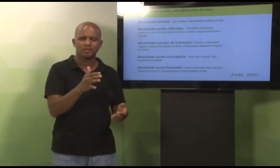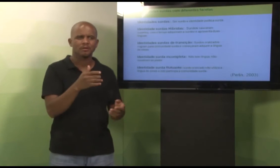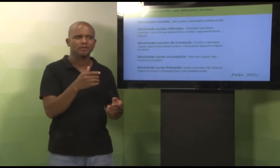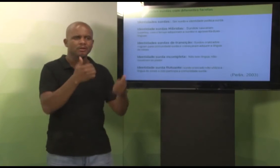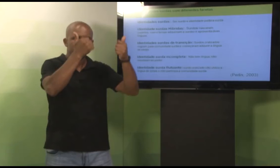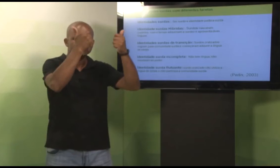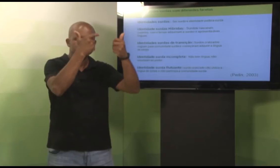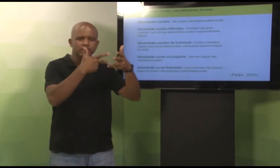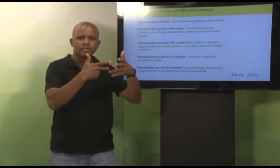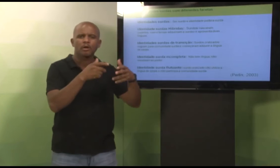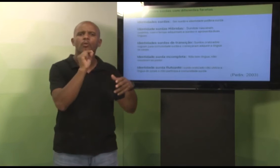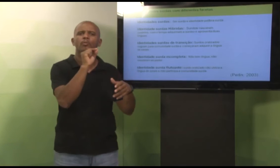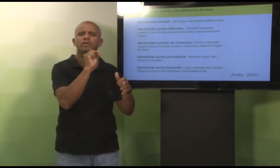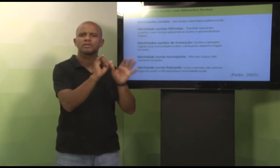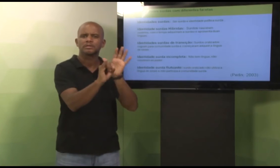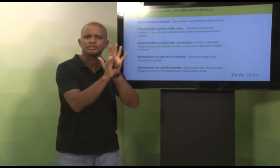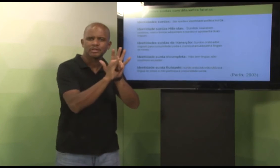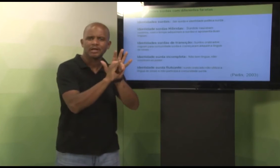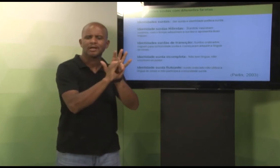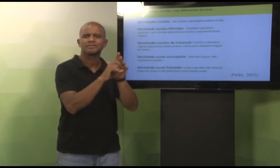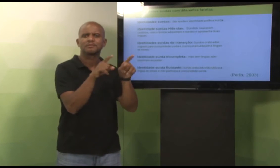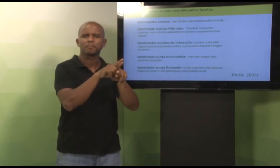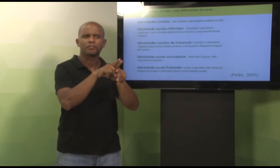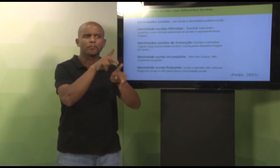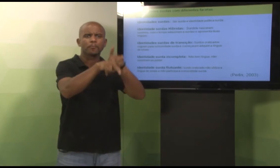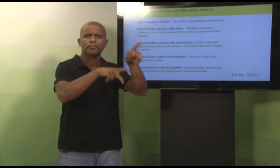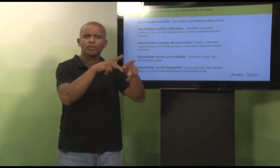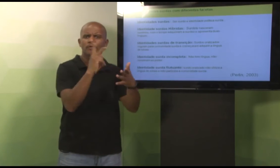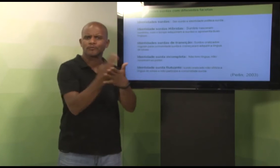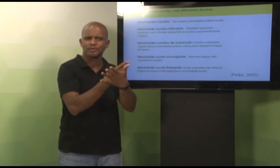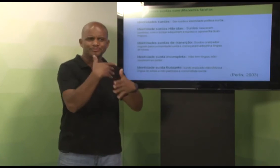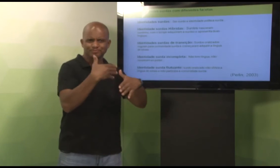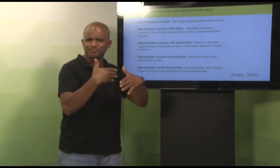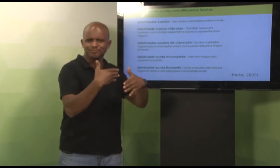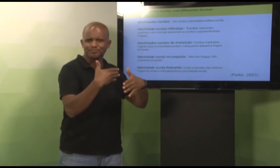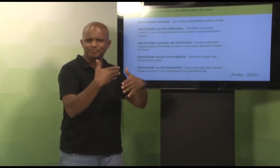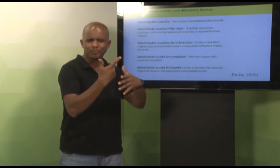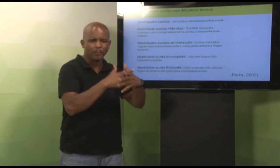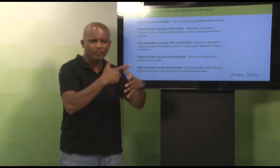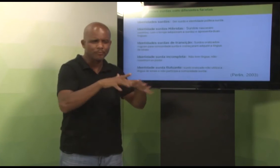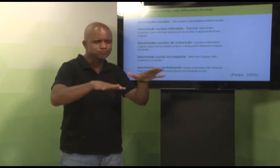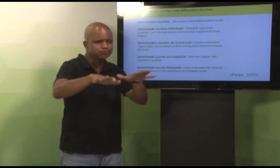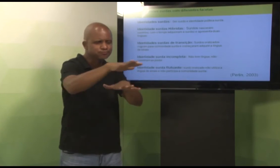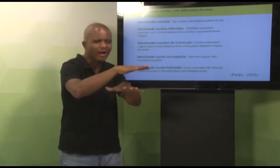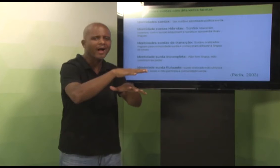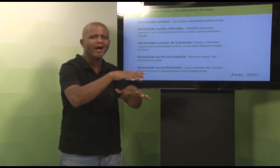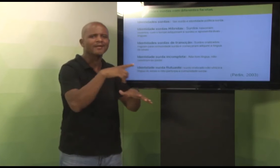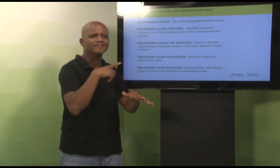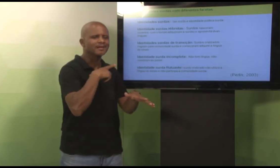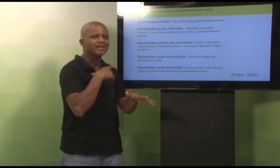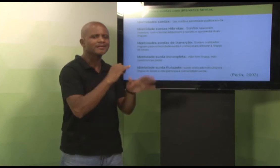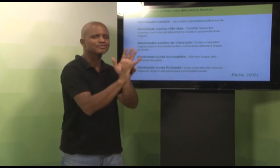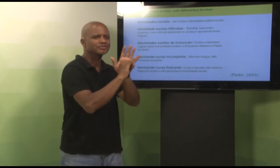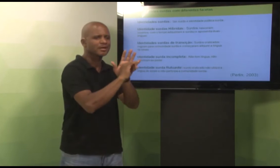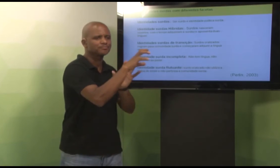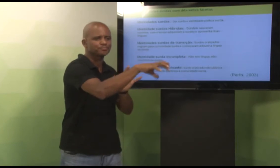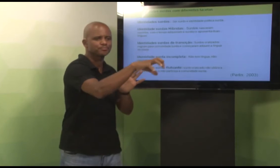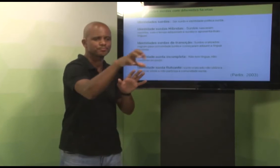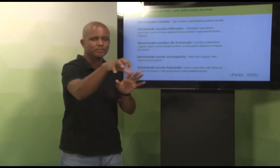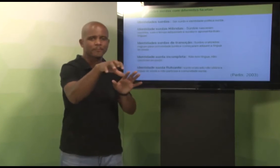Então, falamos sobre Hall e suas ideias de identidade relacionadas às